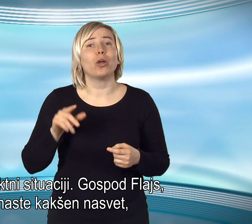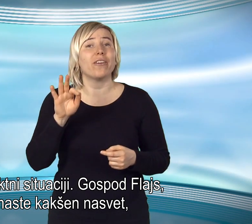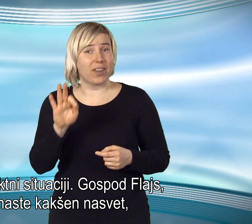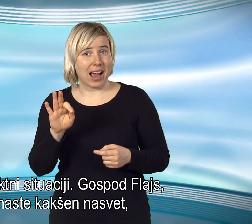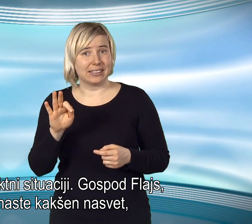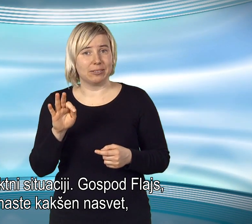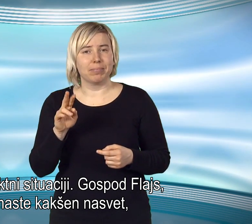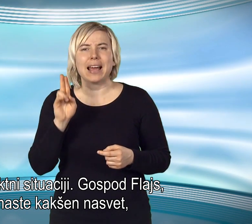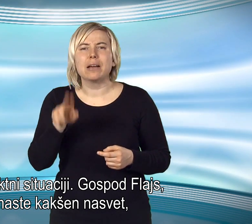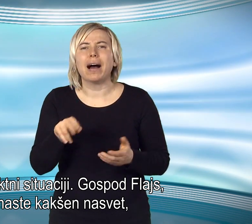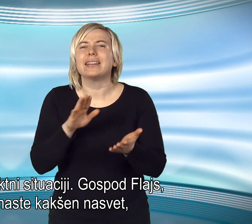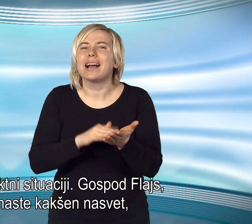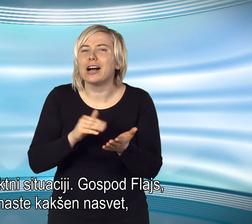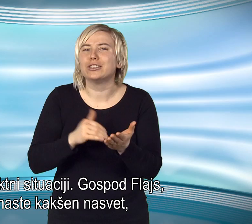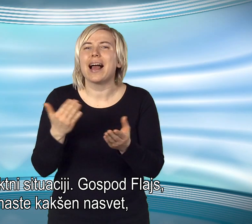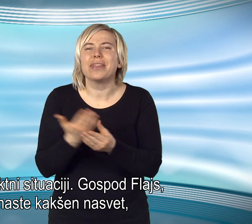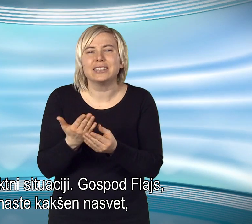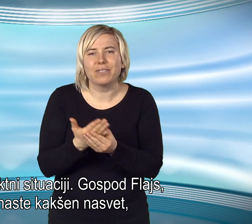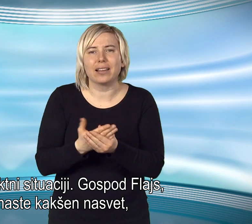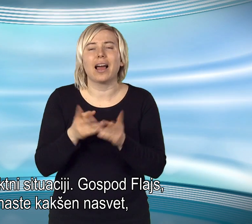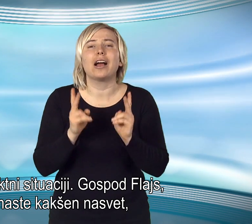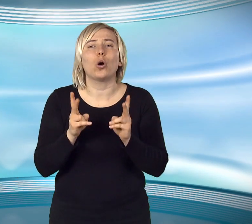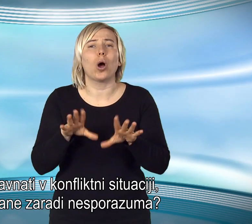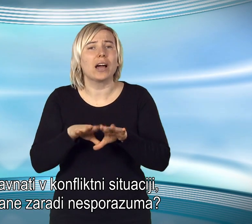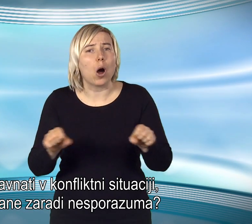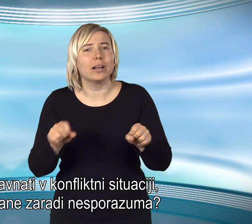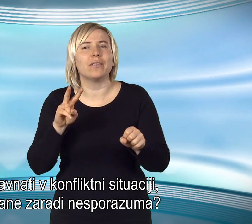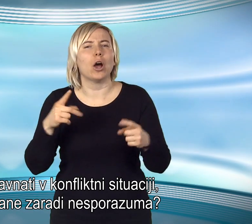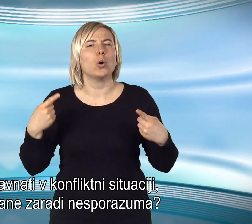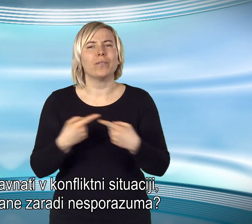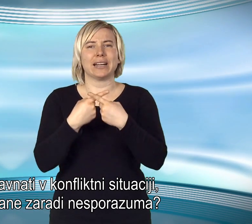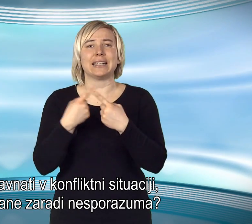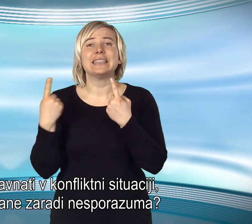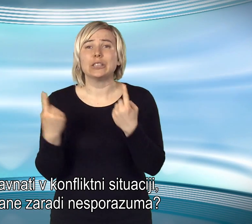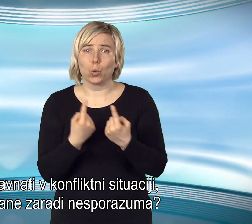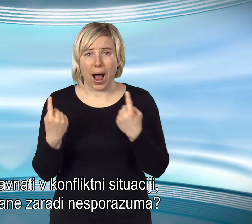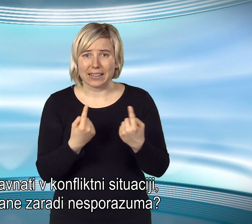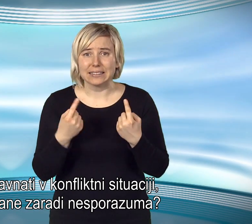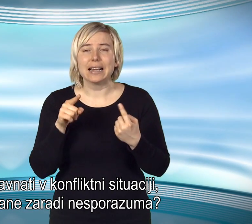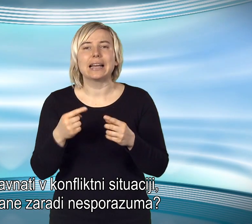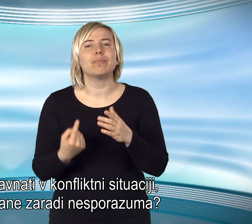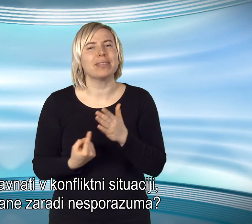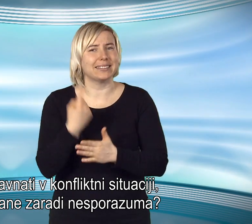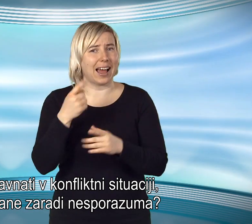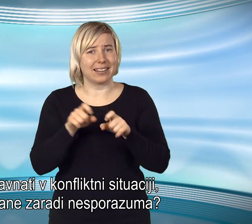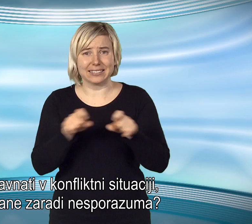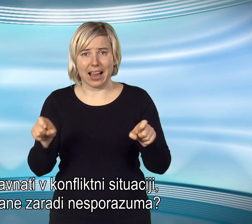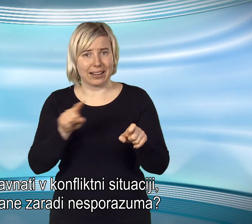Gospod Flajs, imate kakšen nasvet, kako ravnati v konfliktni situaciji, ki nastane zaradi